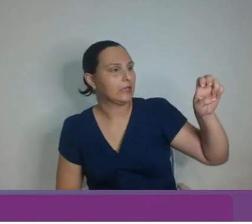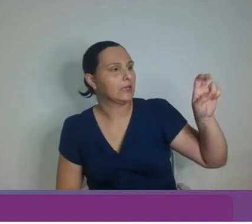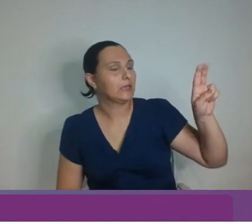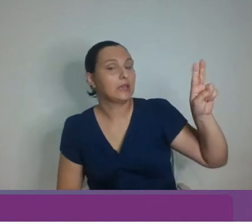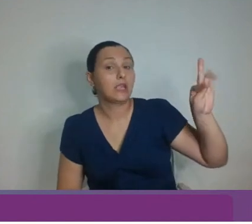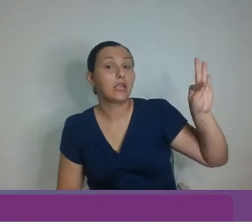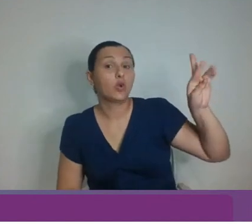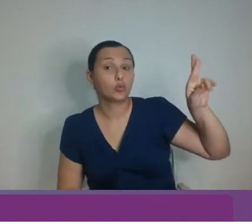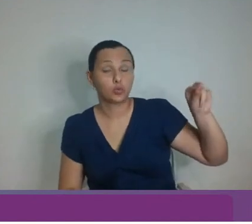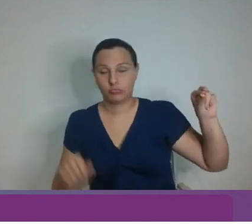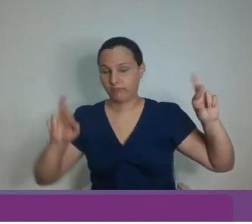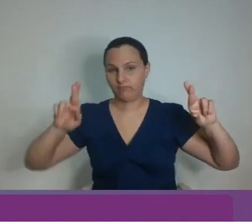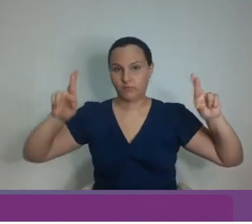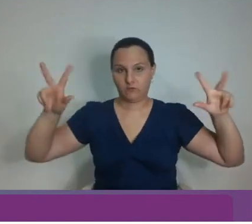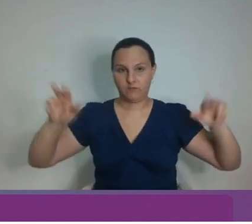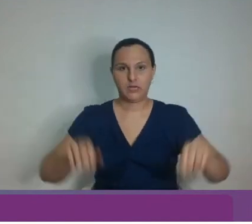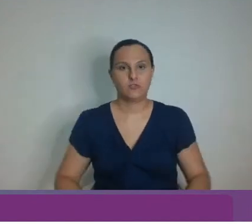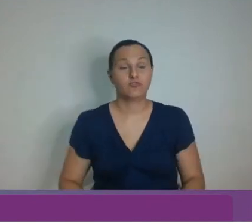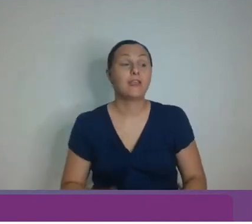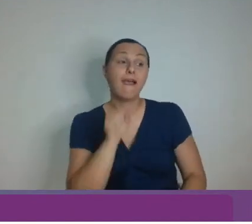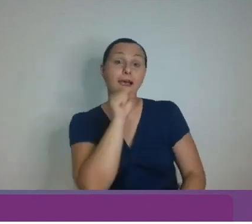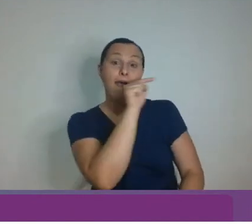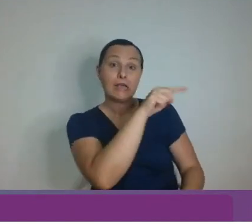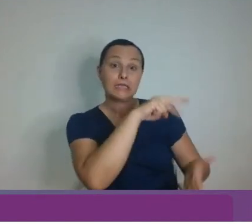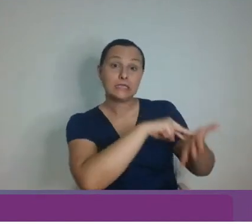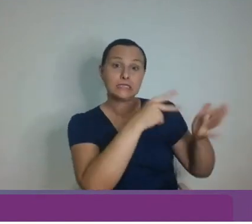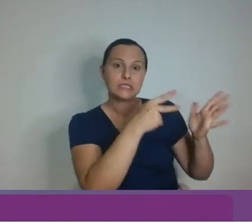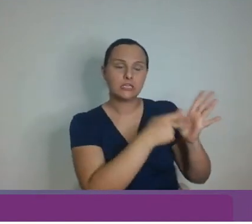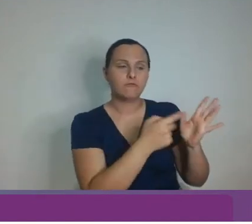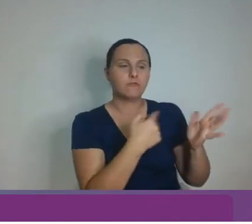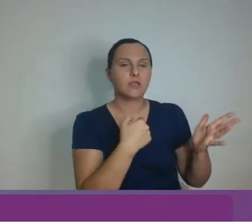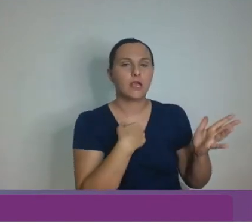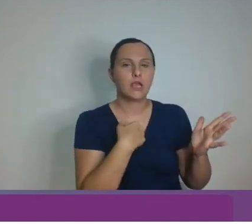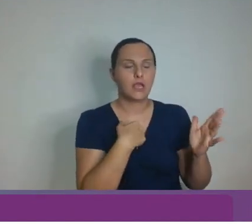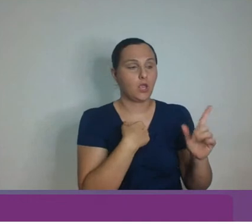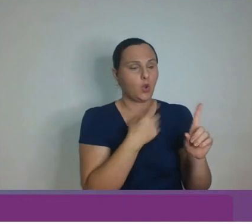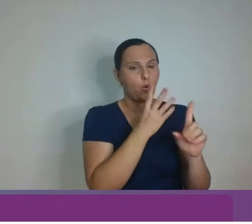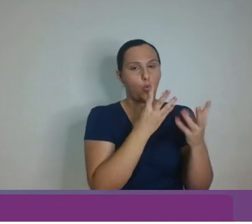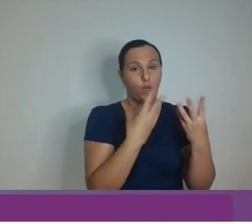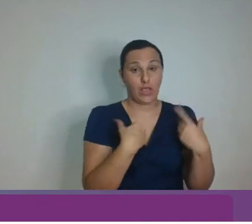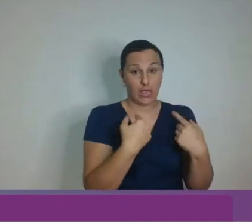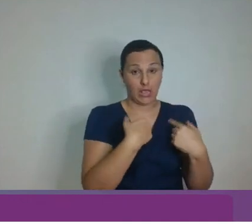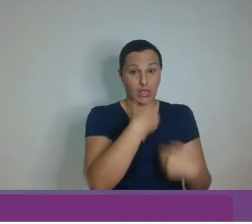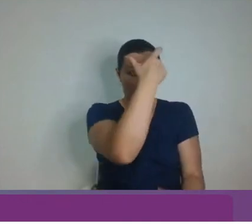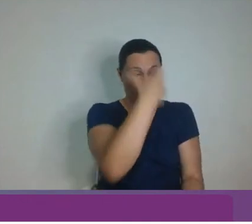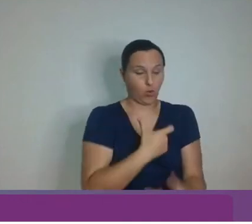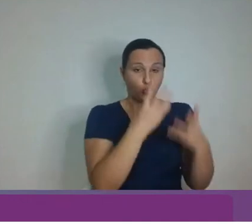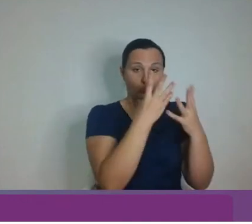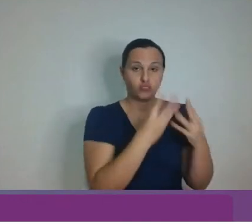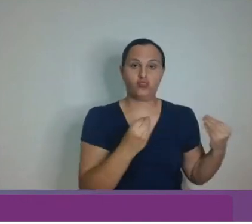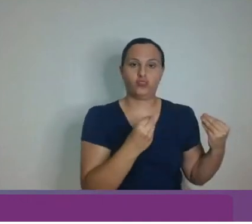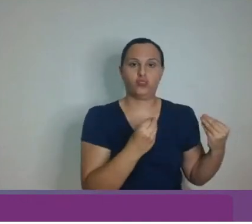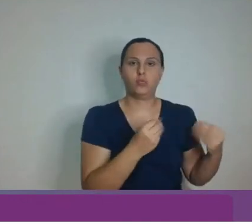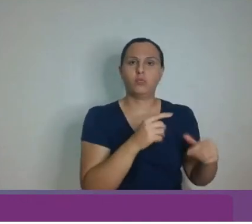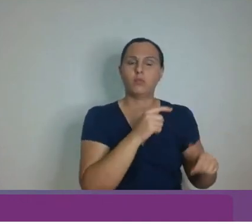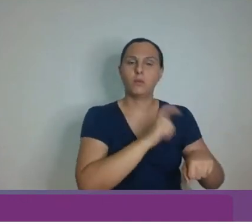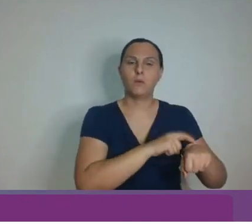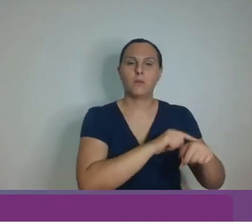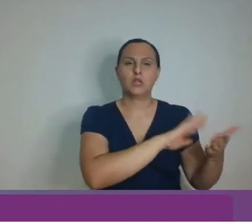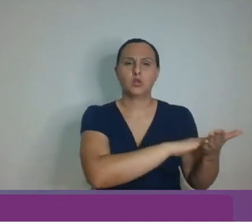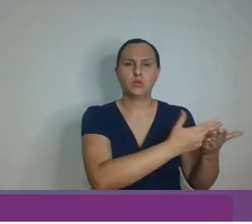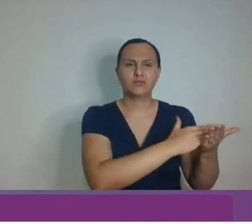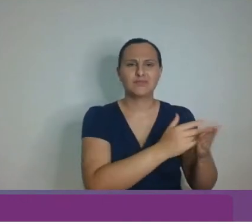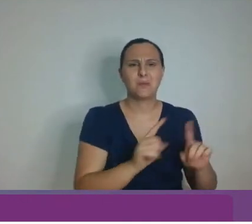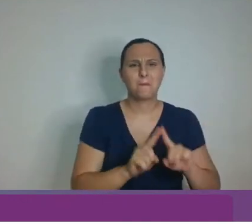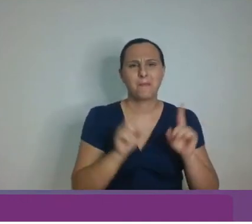significa se apagar durante o processo tradutório. A neutralidade é impossível, porque nós somos seres humanos,